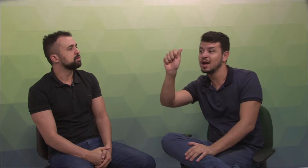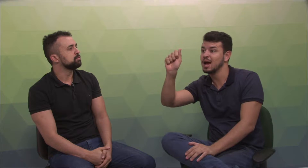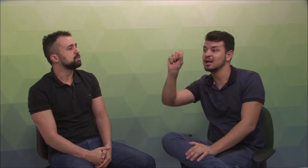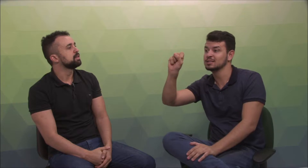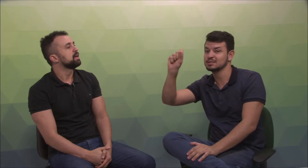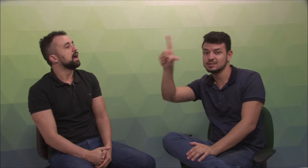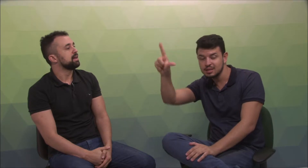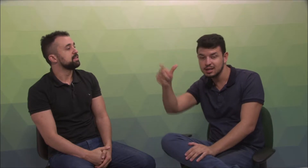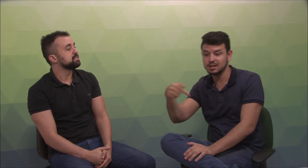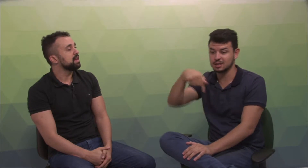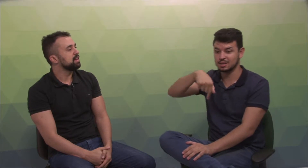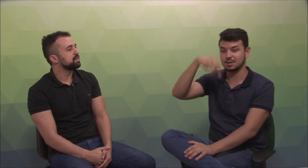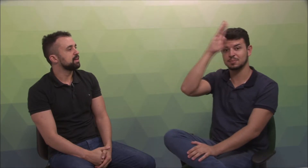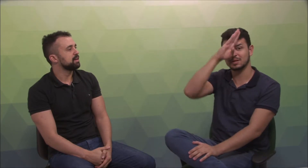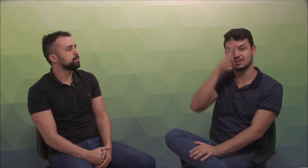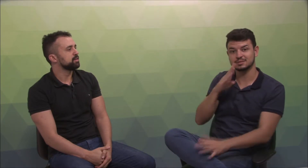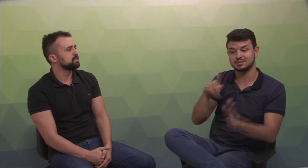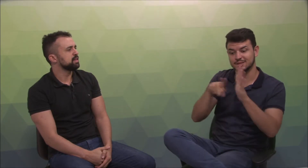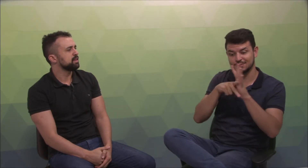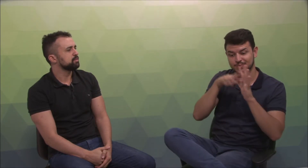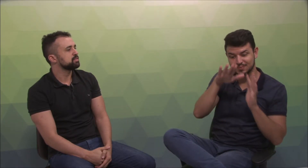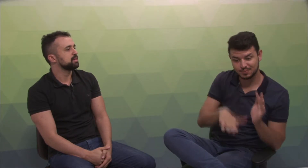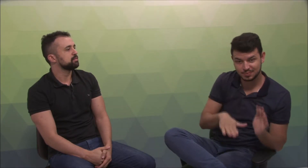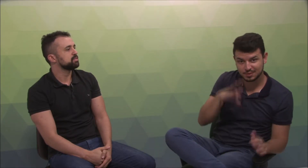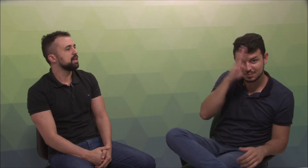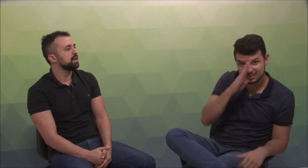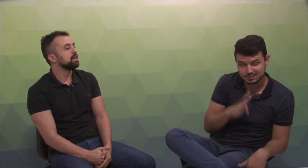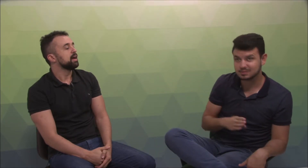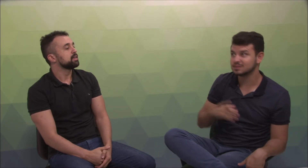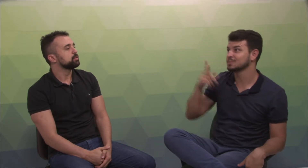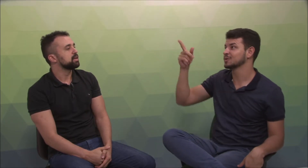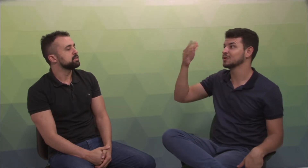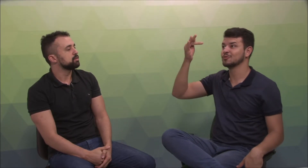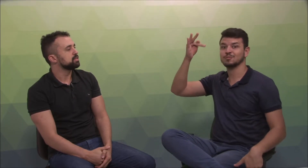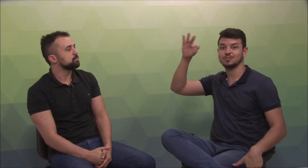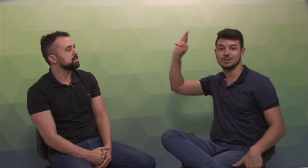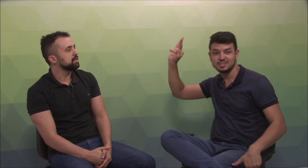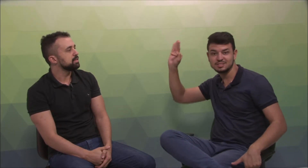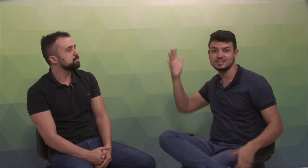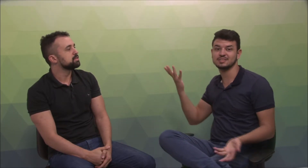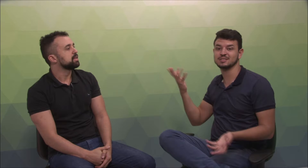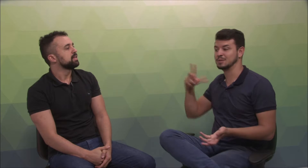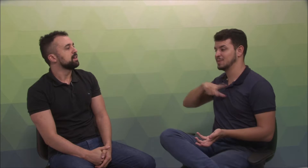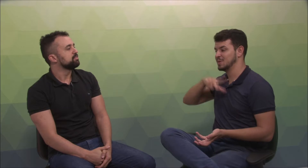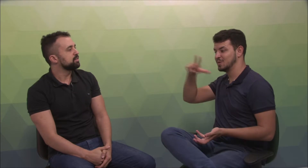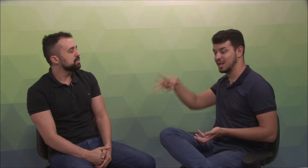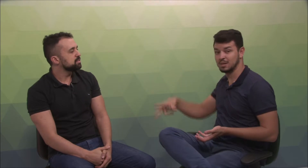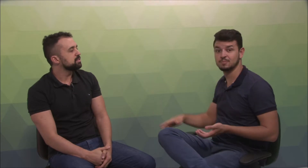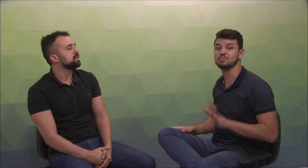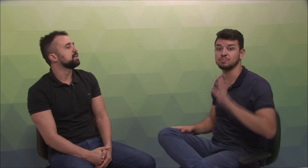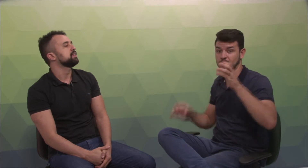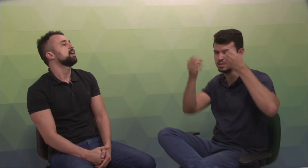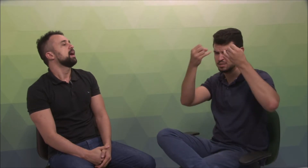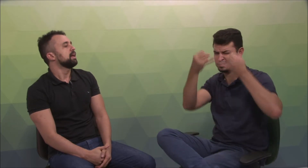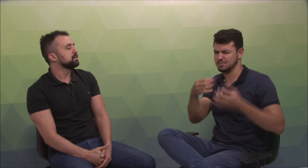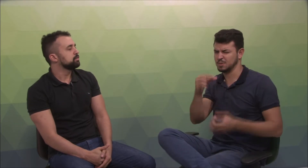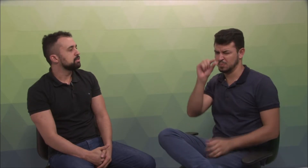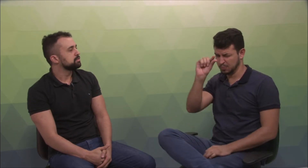língua ASL, que é a American Sign Language, a língua de lá. Aqui no Brasil nós temos a Libras. Na França tem a língua de